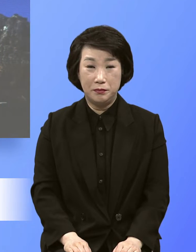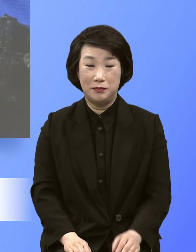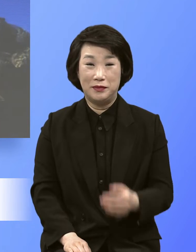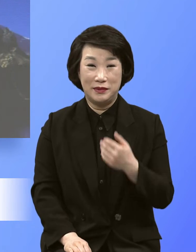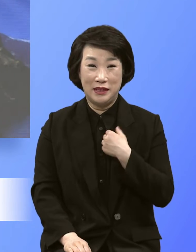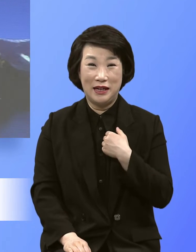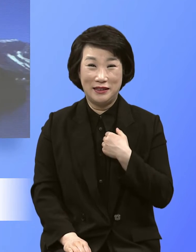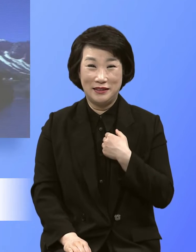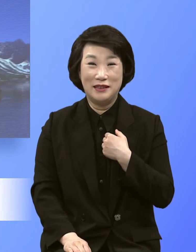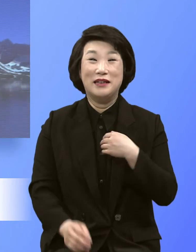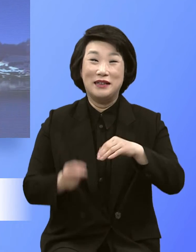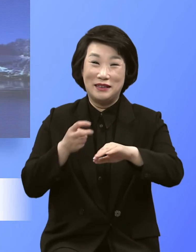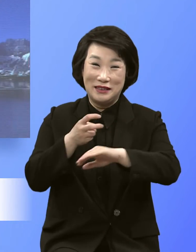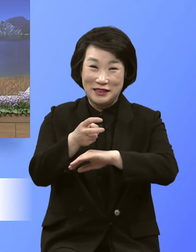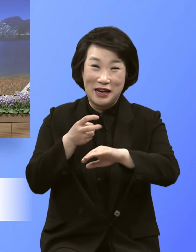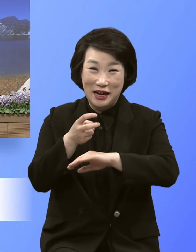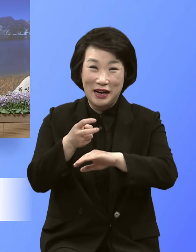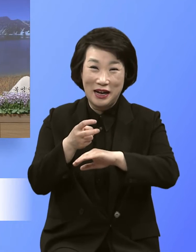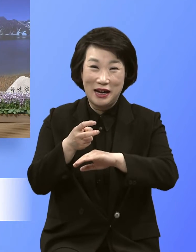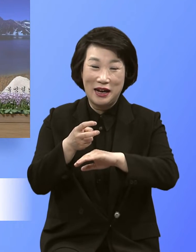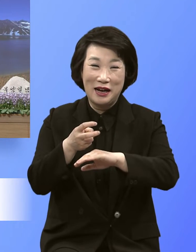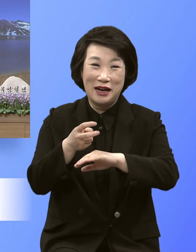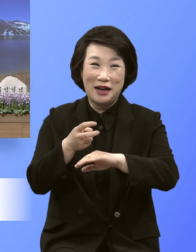저는 자동차 이렇게